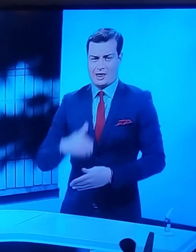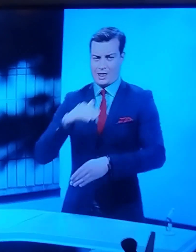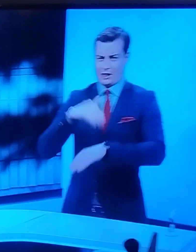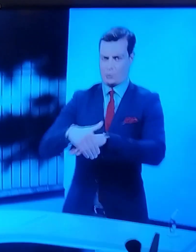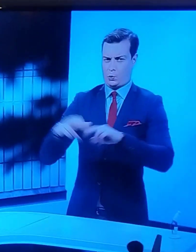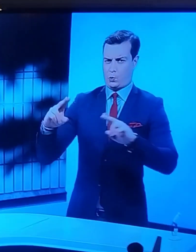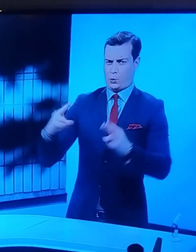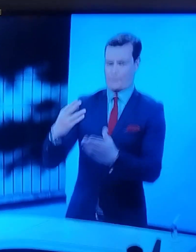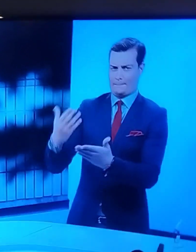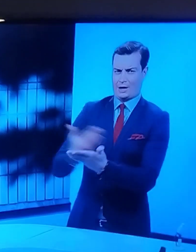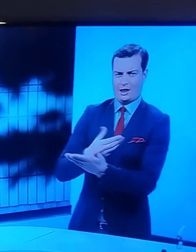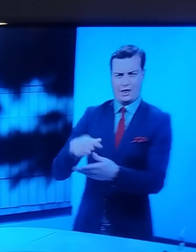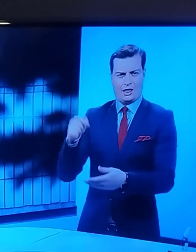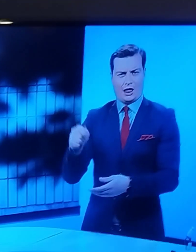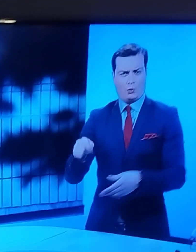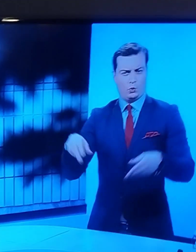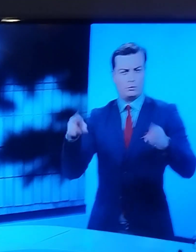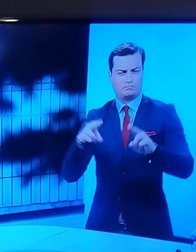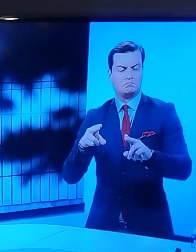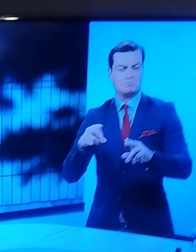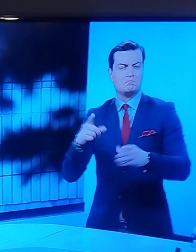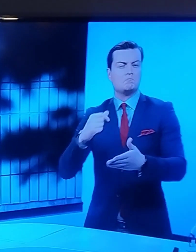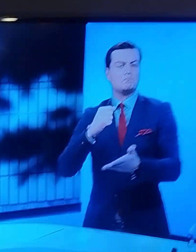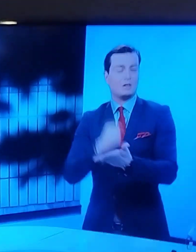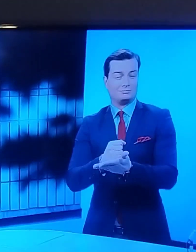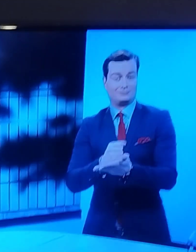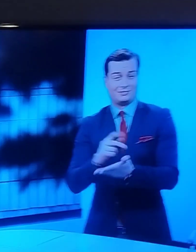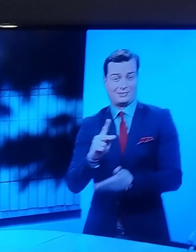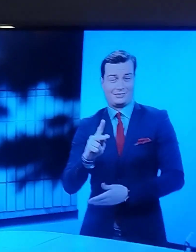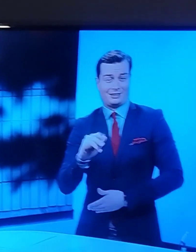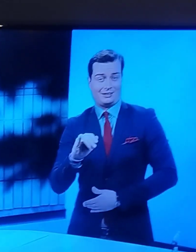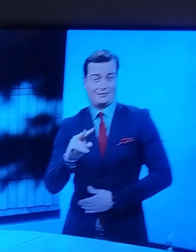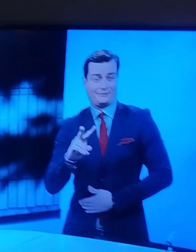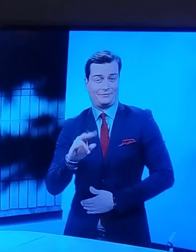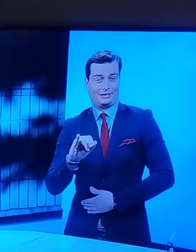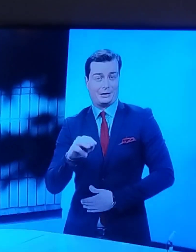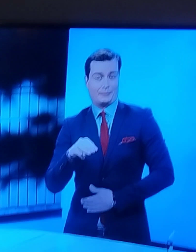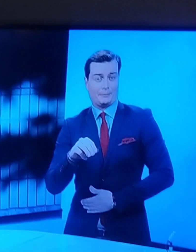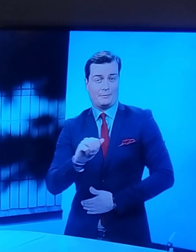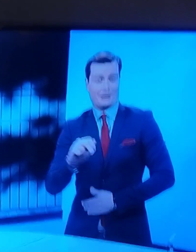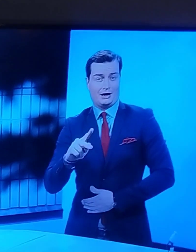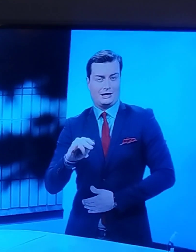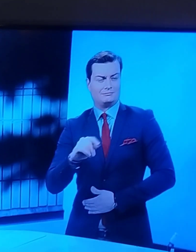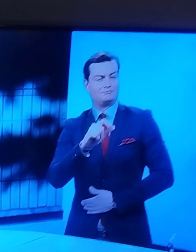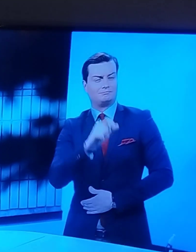Länsi-Uudenmaan käräjäoikeus päätti myös pitää Kivimäen edelleen vangittuna.